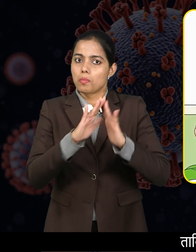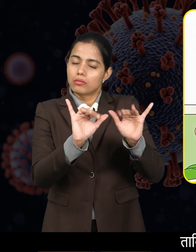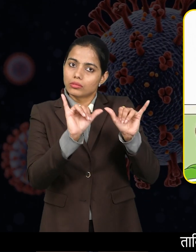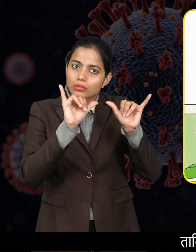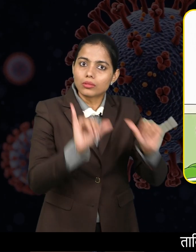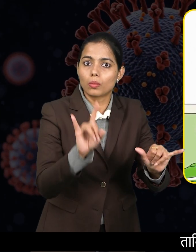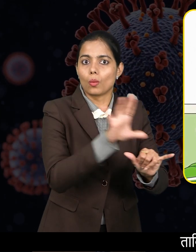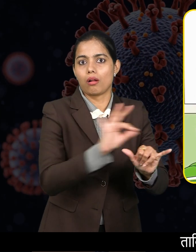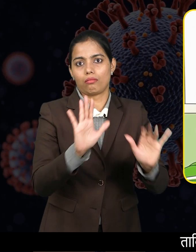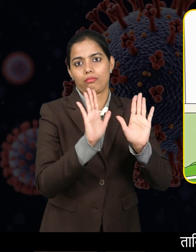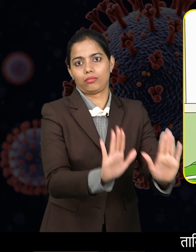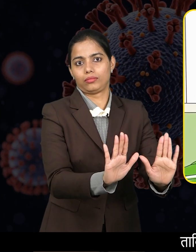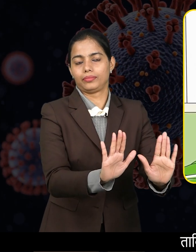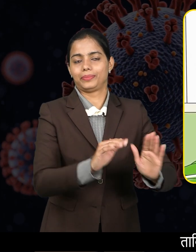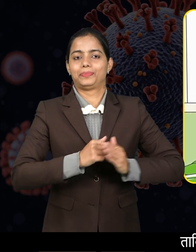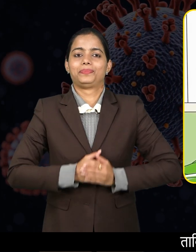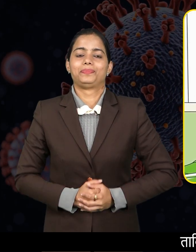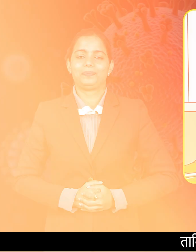न फैले।